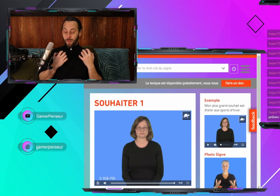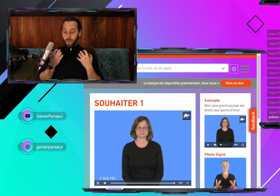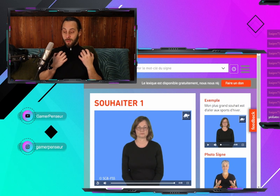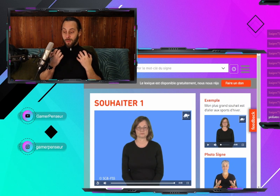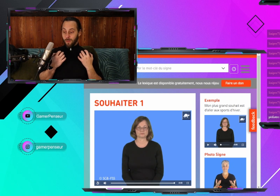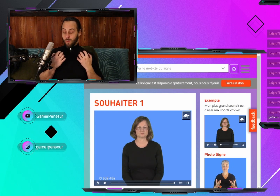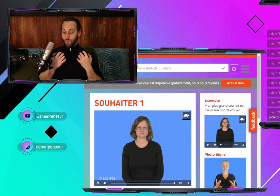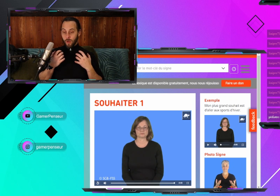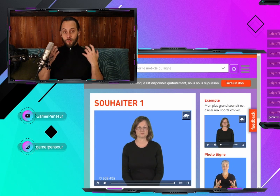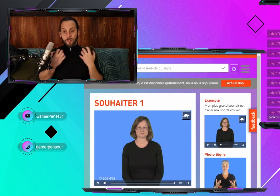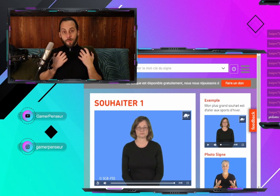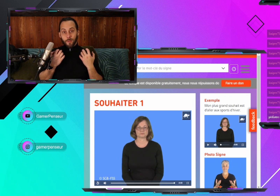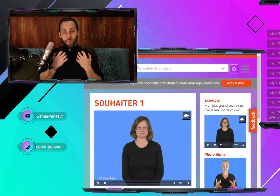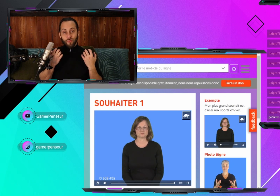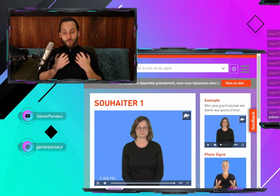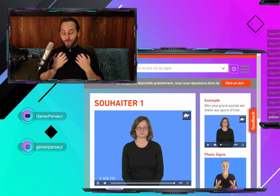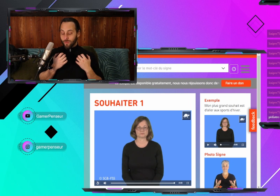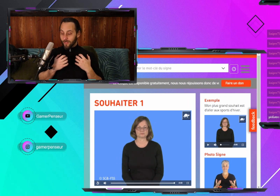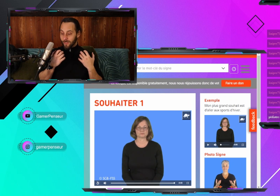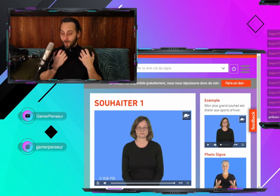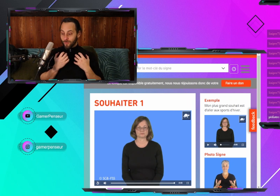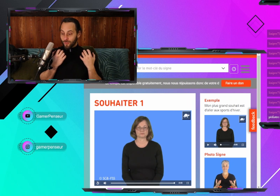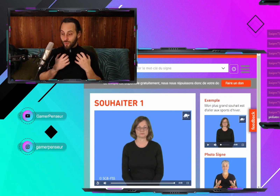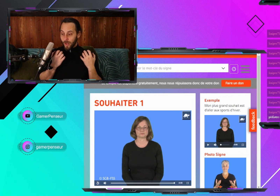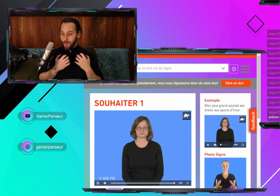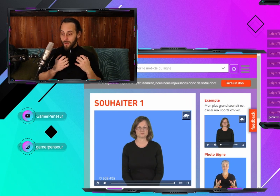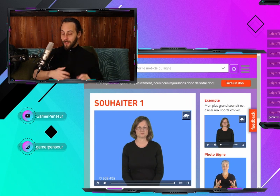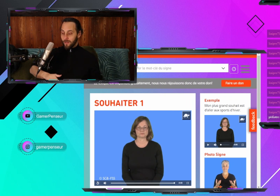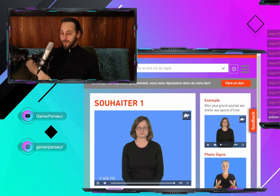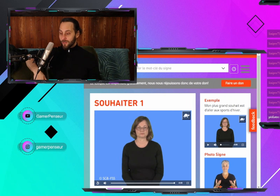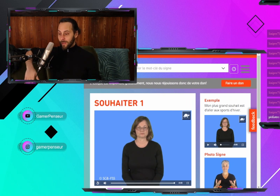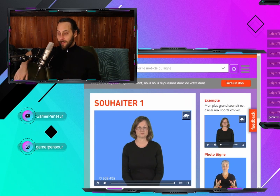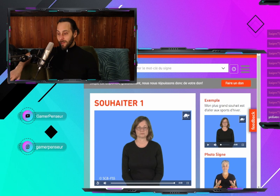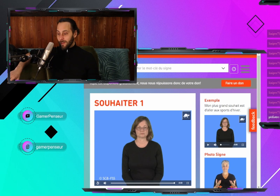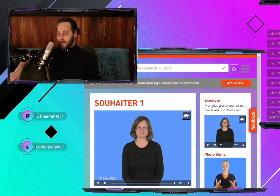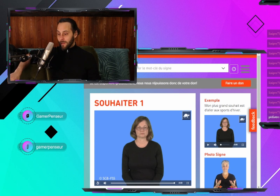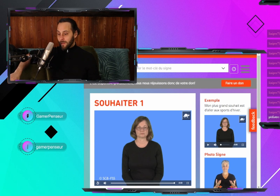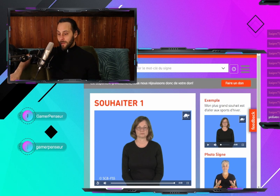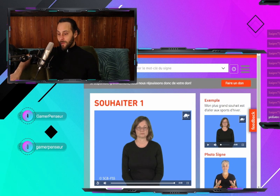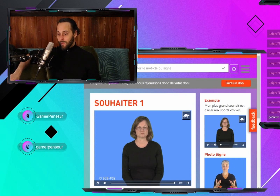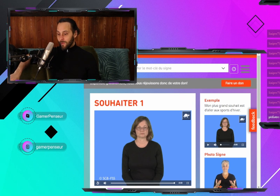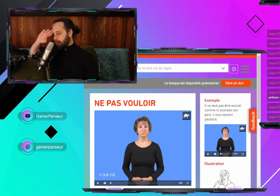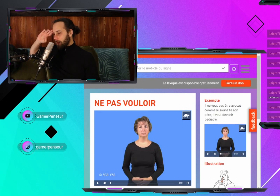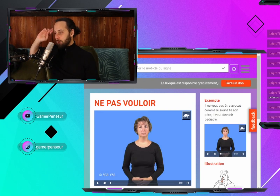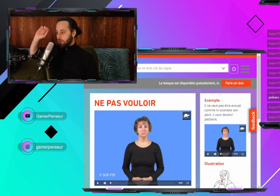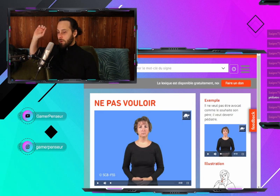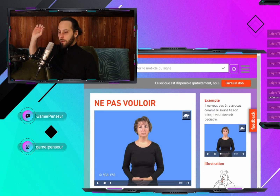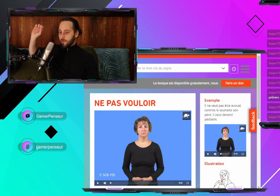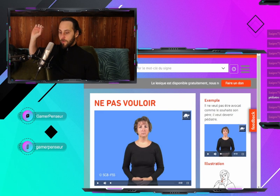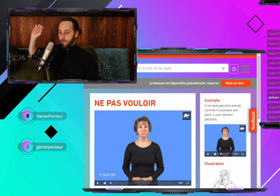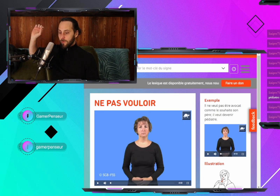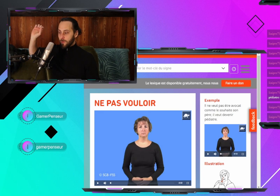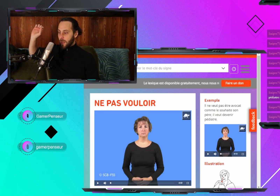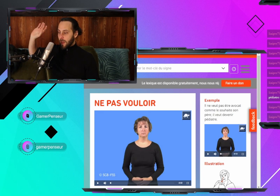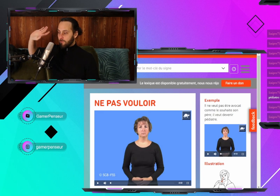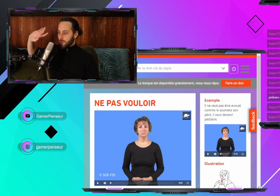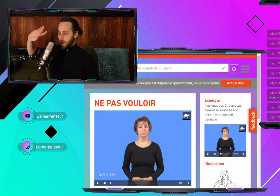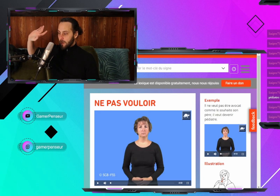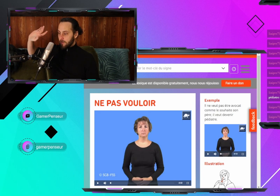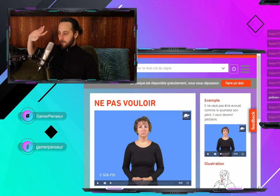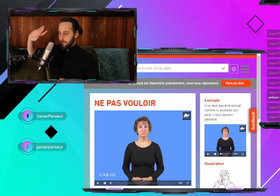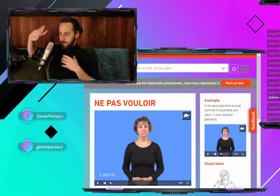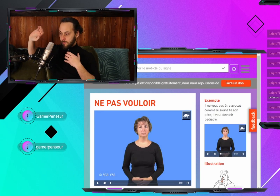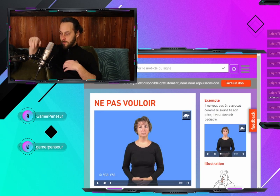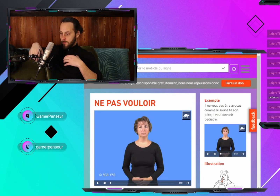Souhait. Ouah, je connaissais pas du tout. Excellent. Souhait. Souhaiter. Alors,